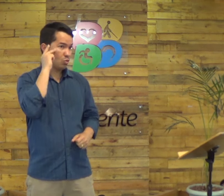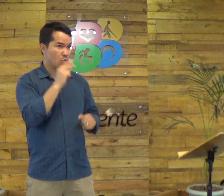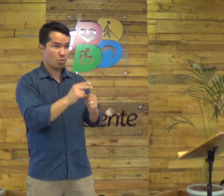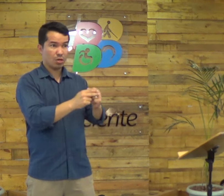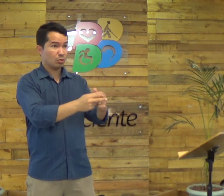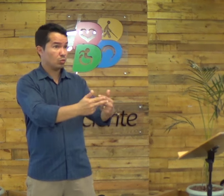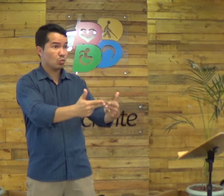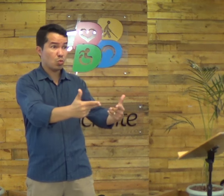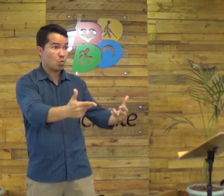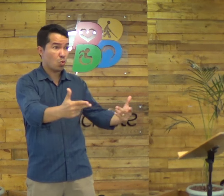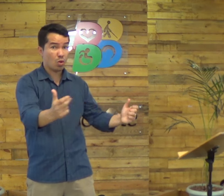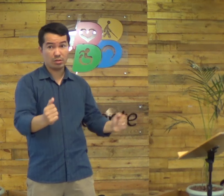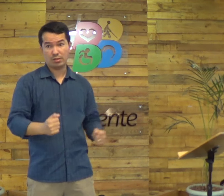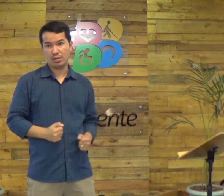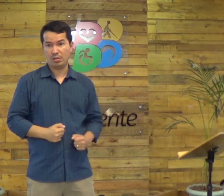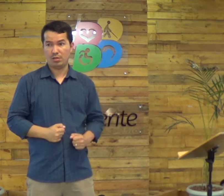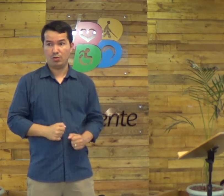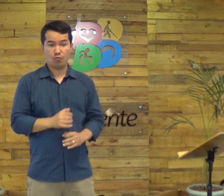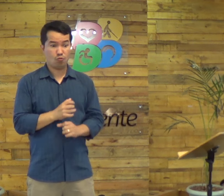pessoas, ou em outras coisas,